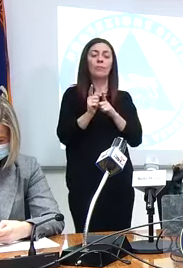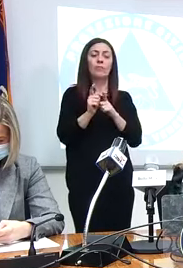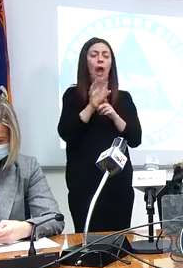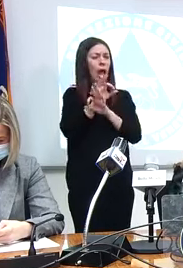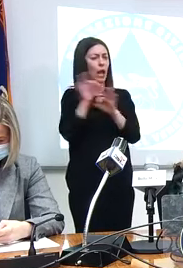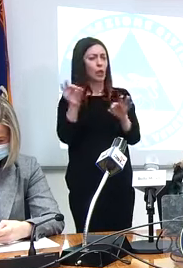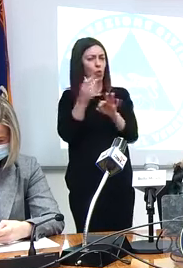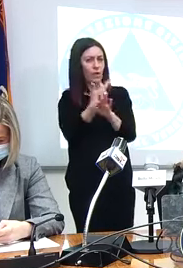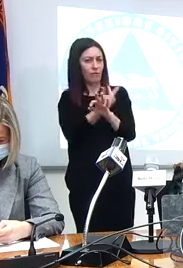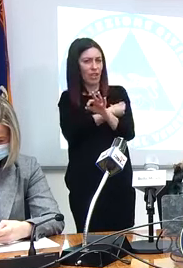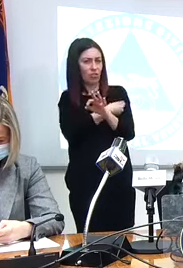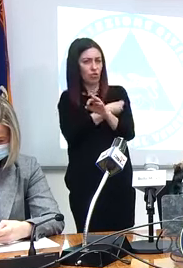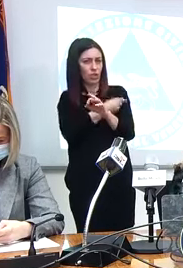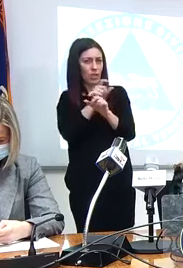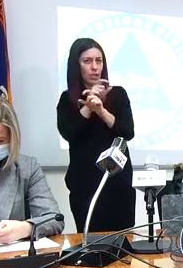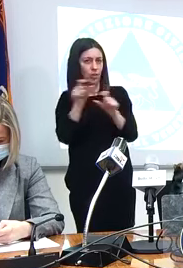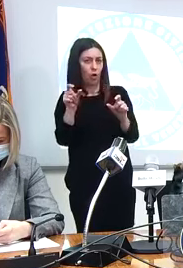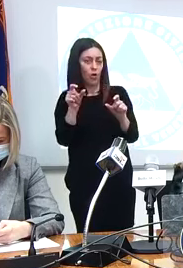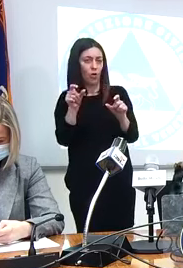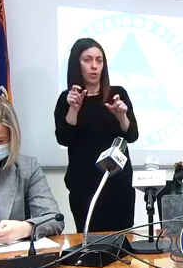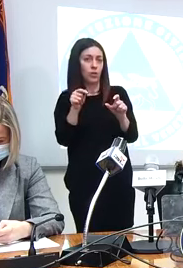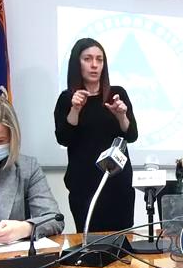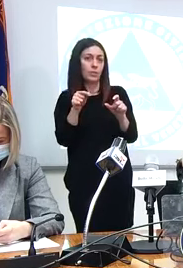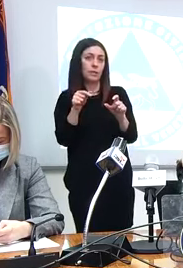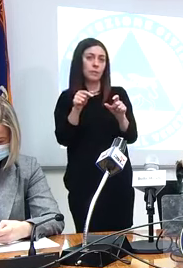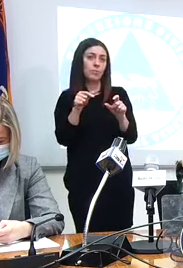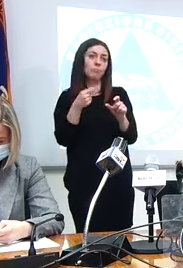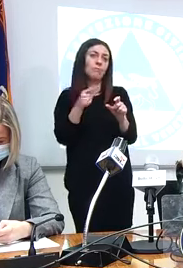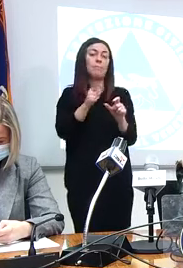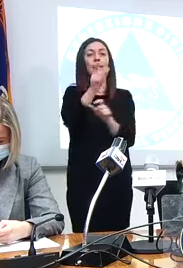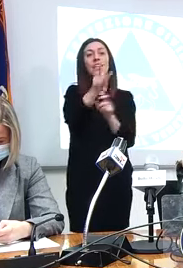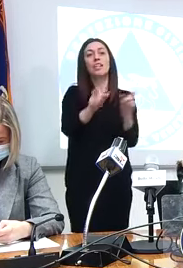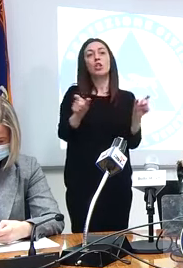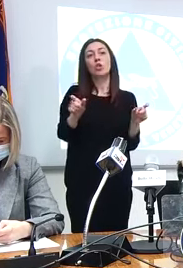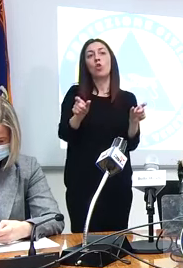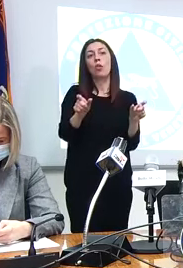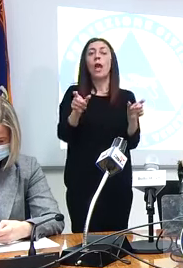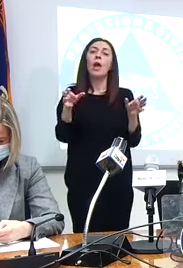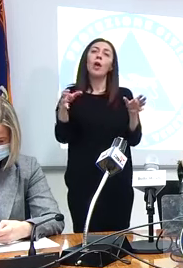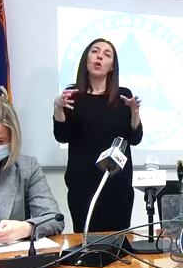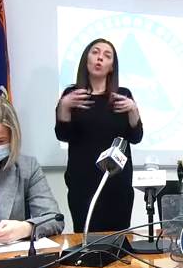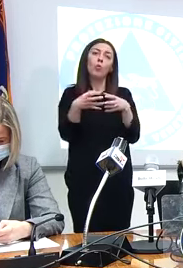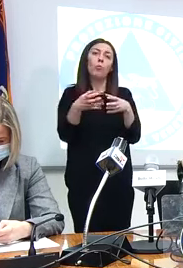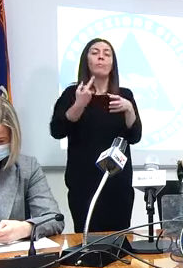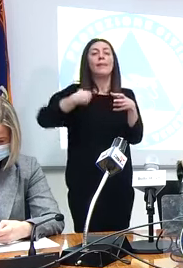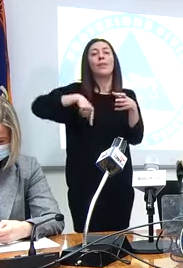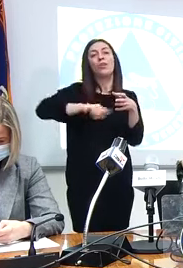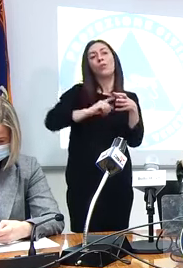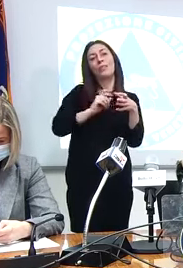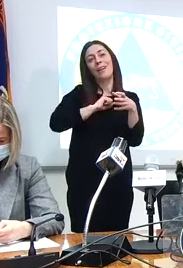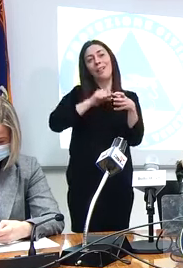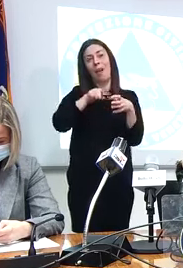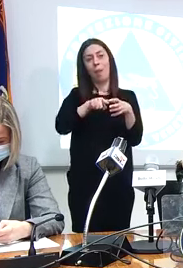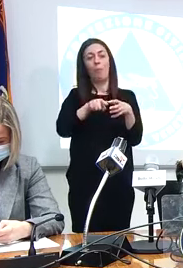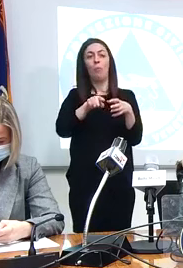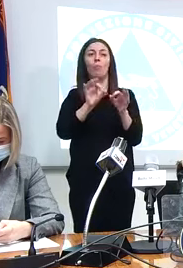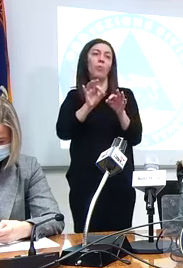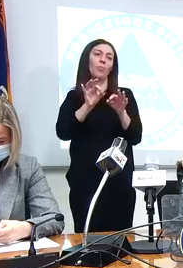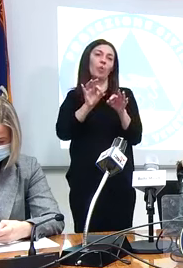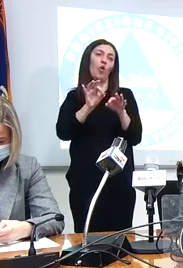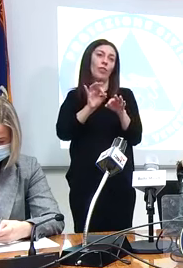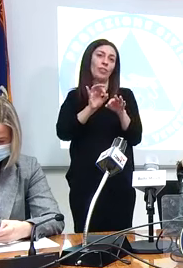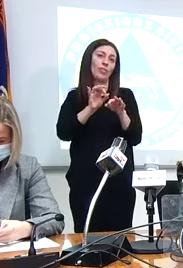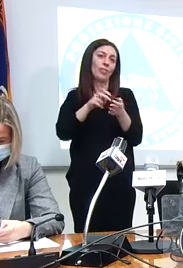ridotte per poter vaccinare dei soggetti che riteniamo essere dei gruppi particolarmente fragili, che invece prescindono